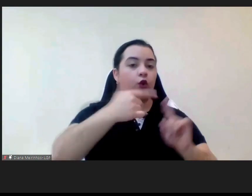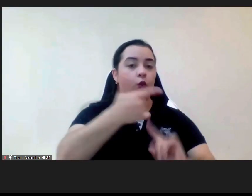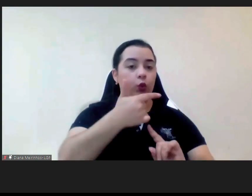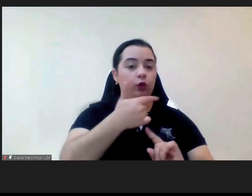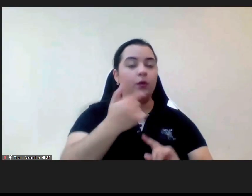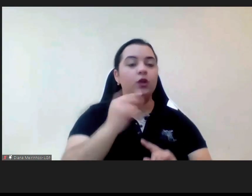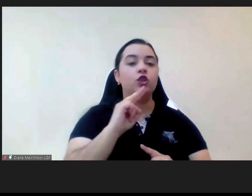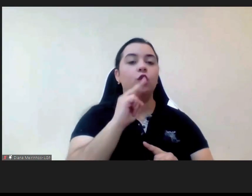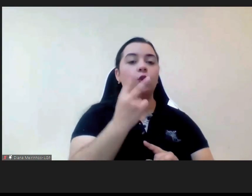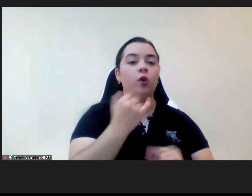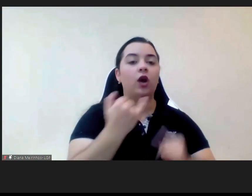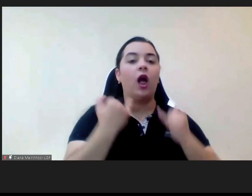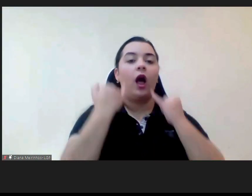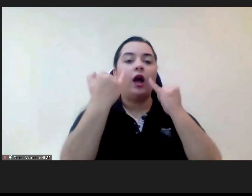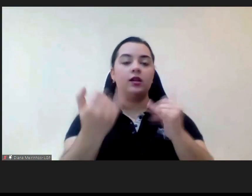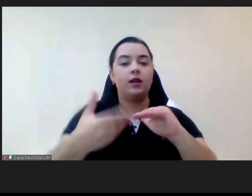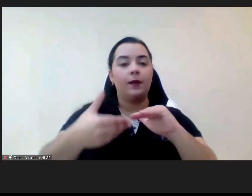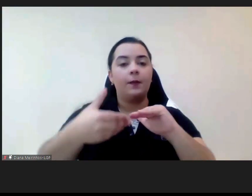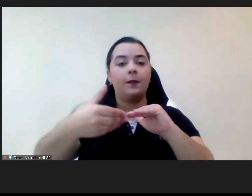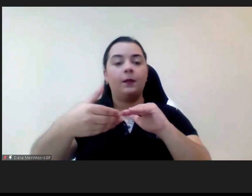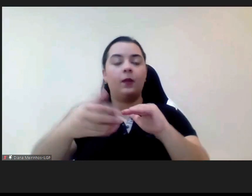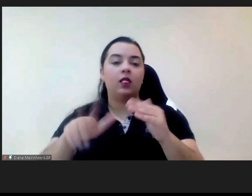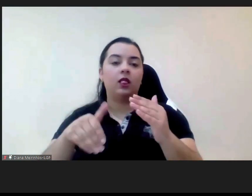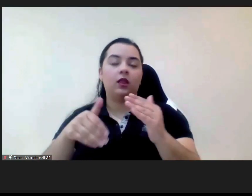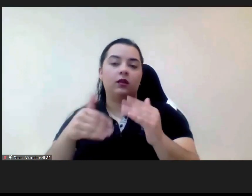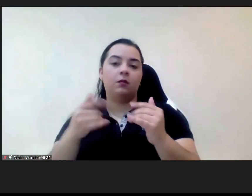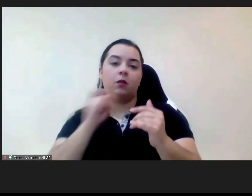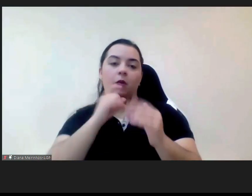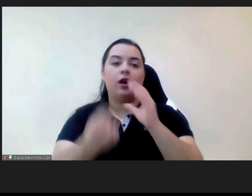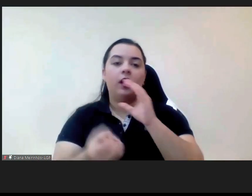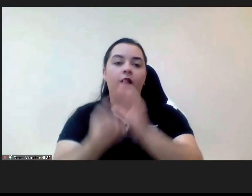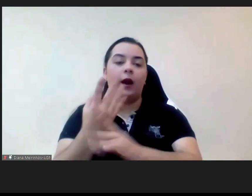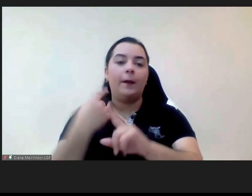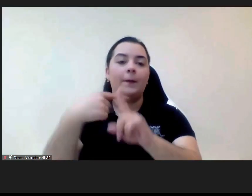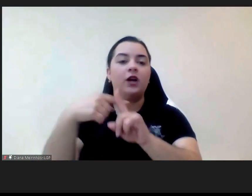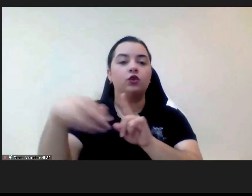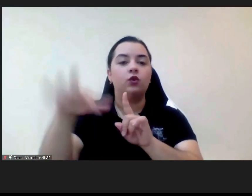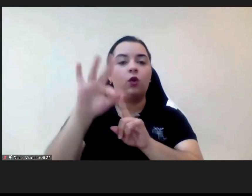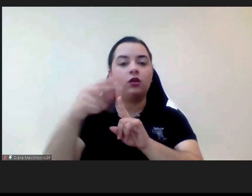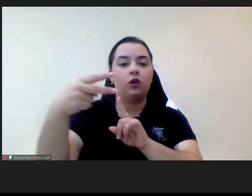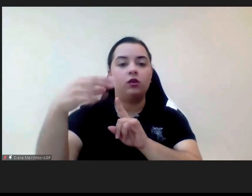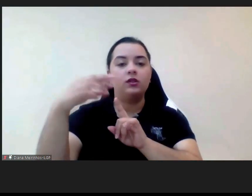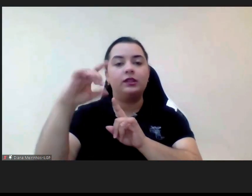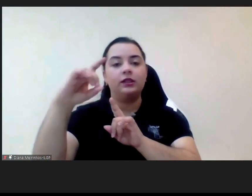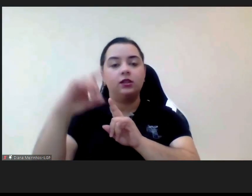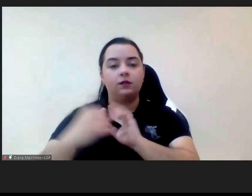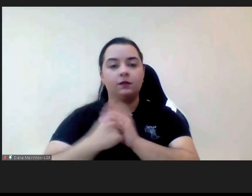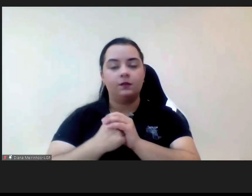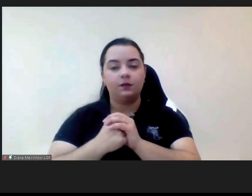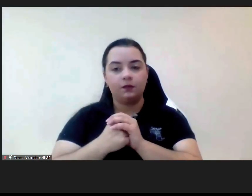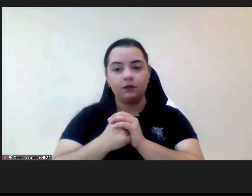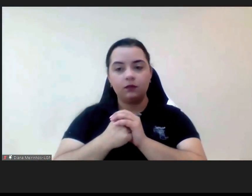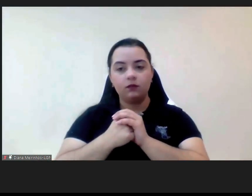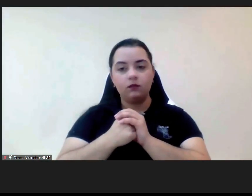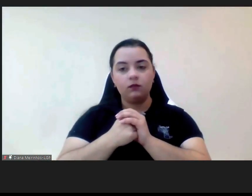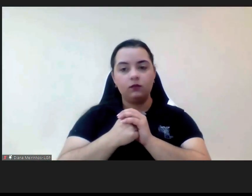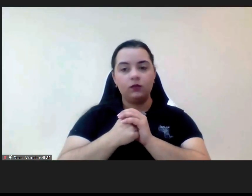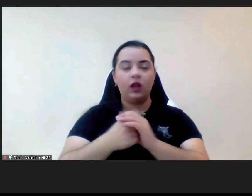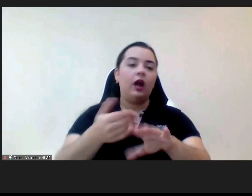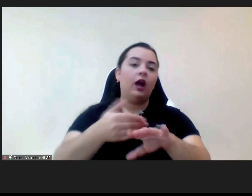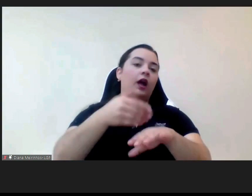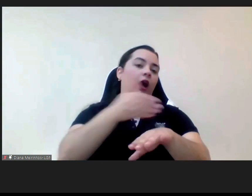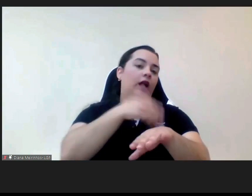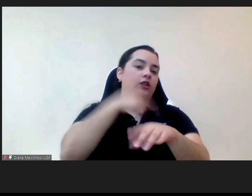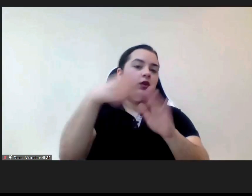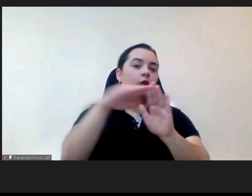começámos a sentir essa necessidade já tínhamos um programa que em tanto acabou que era o Educar e Formar para Inserir que é